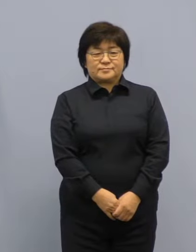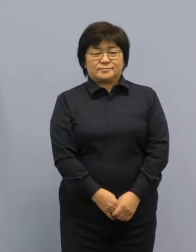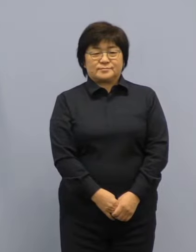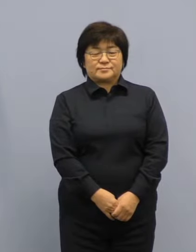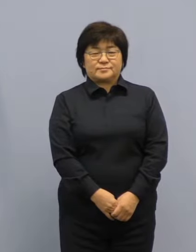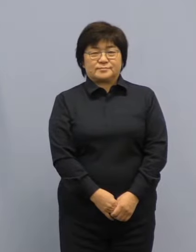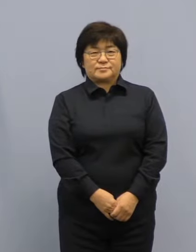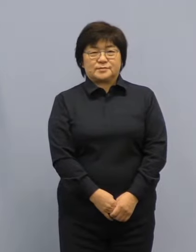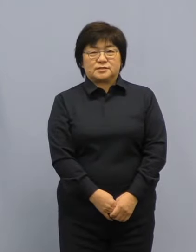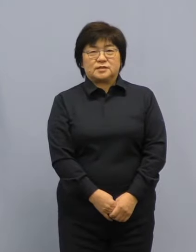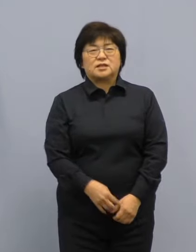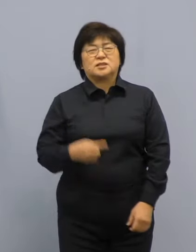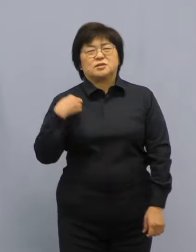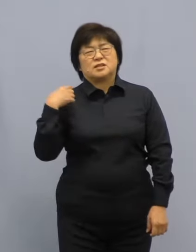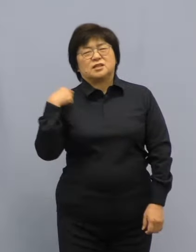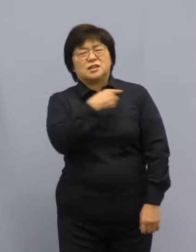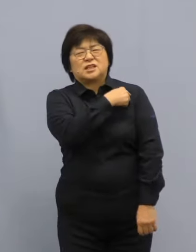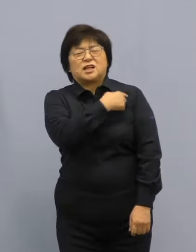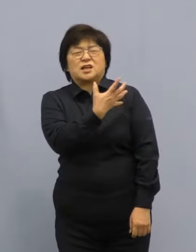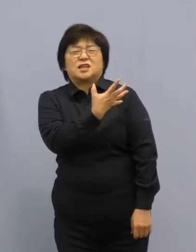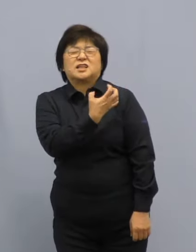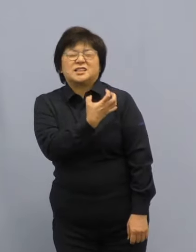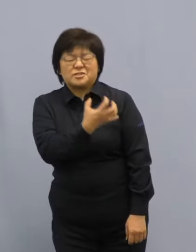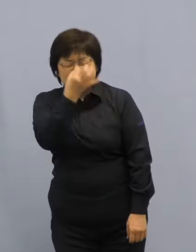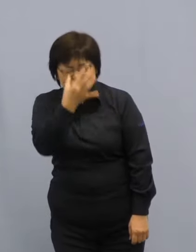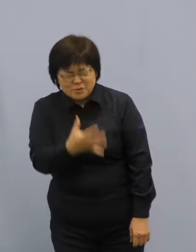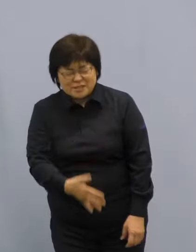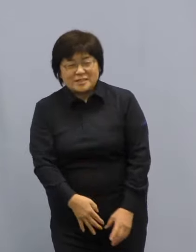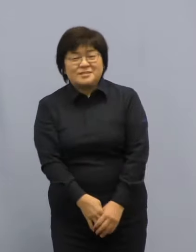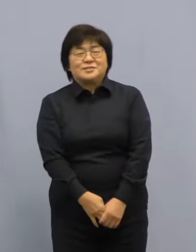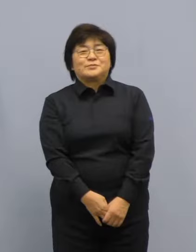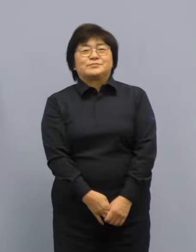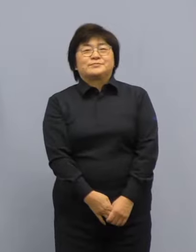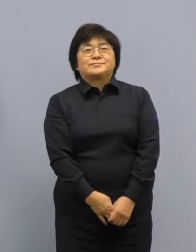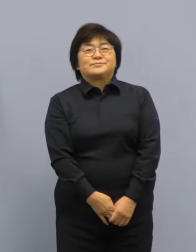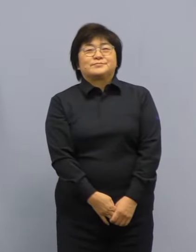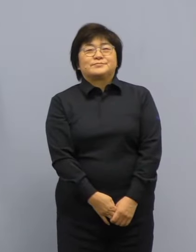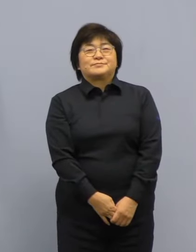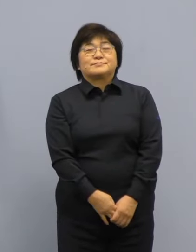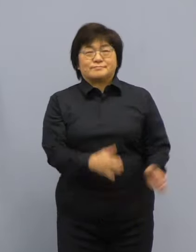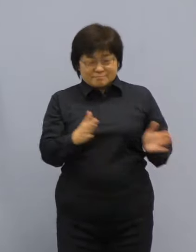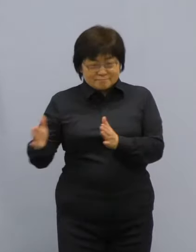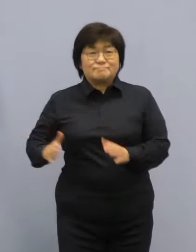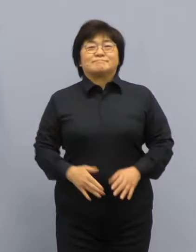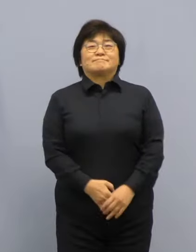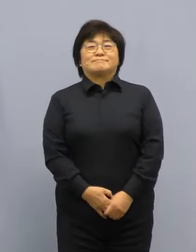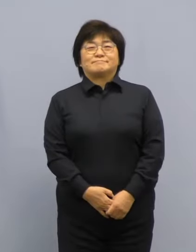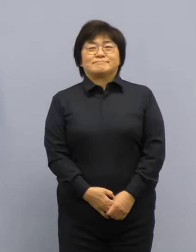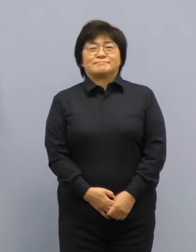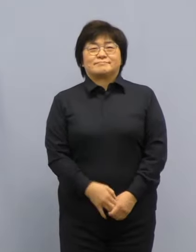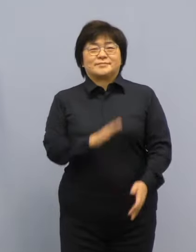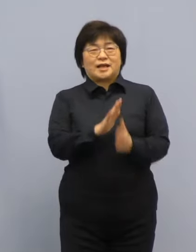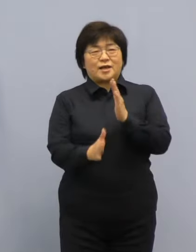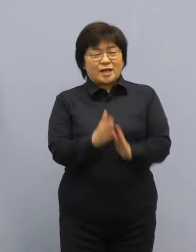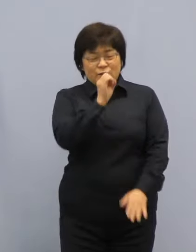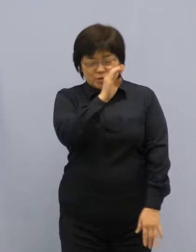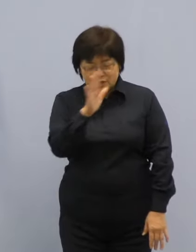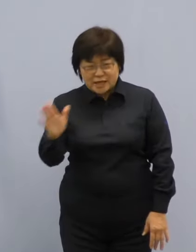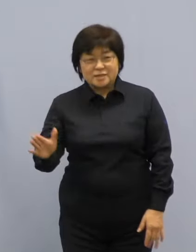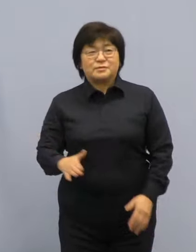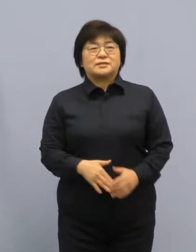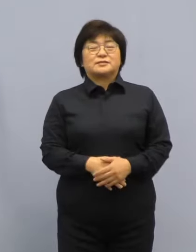ちょっと四十肩がちょっと左肩が痛いです。はい、はい、では改めてよろしくお願いします